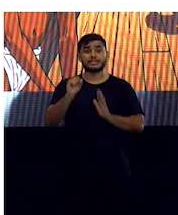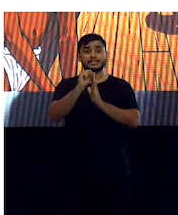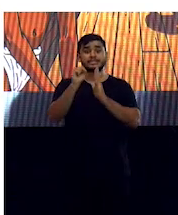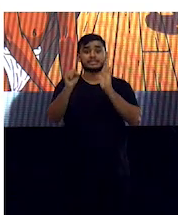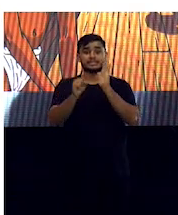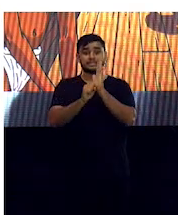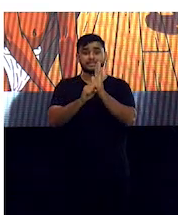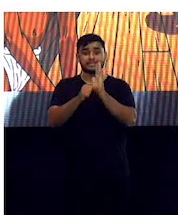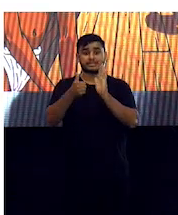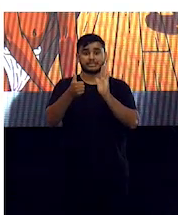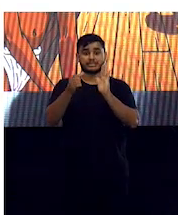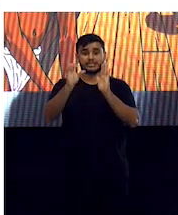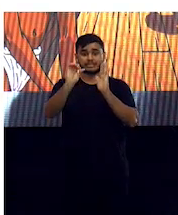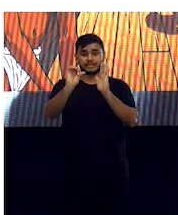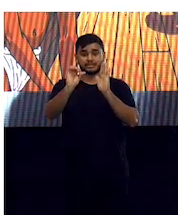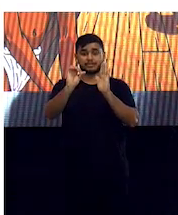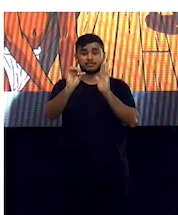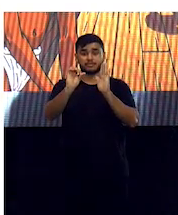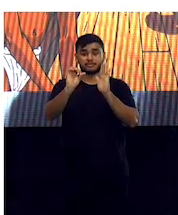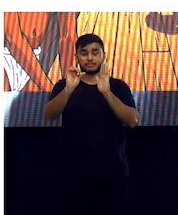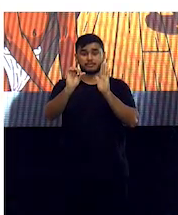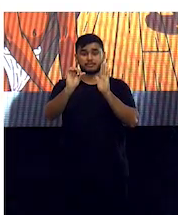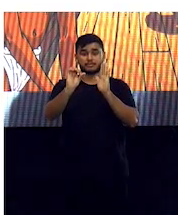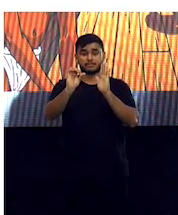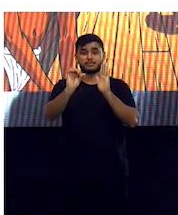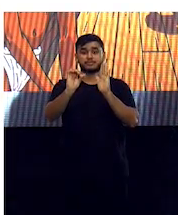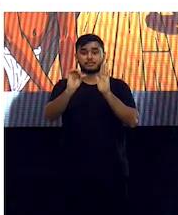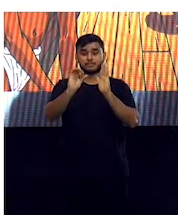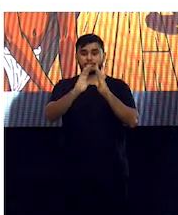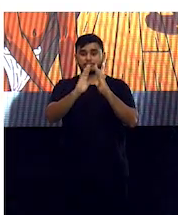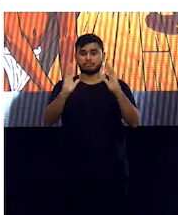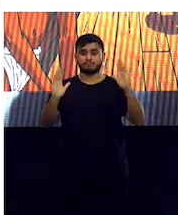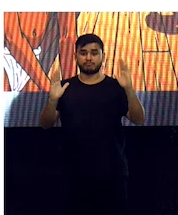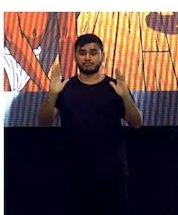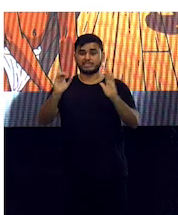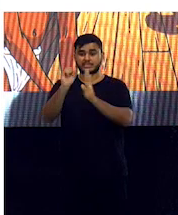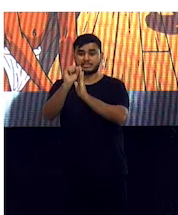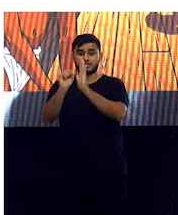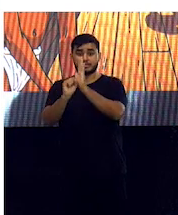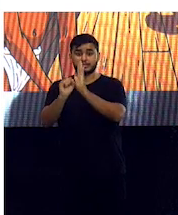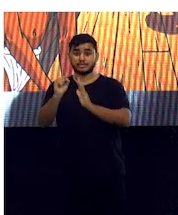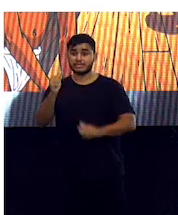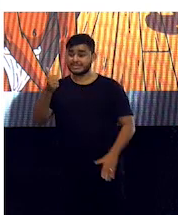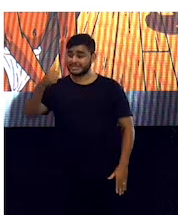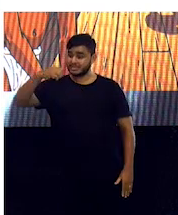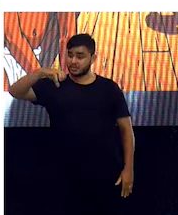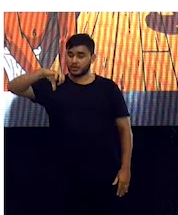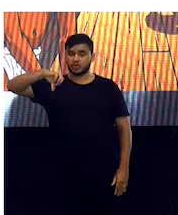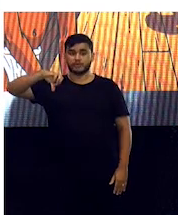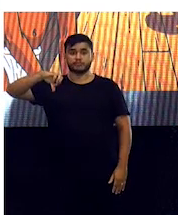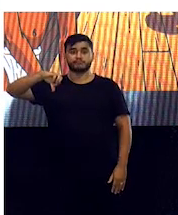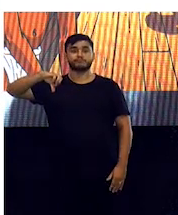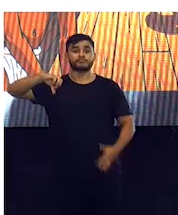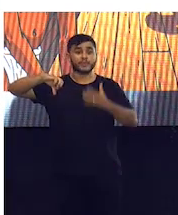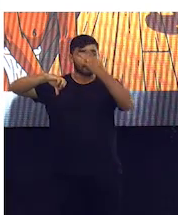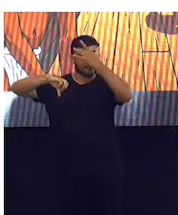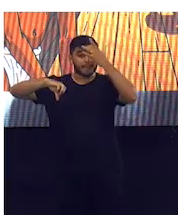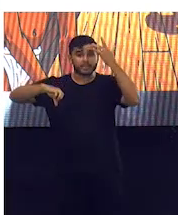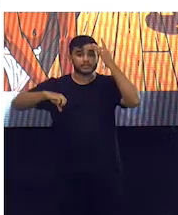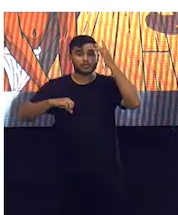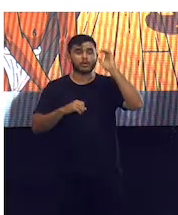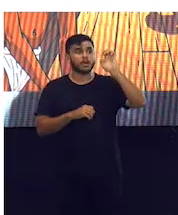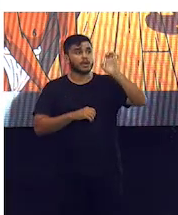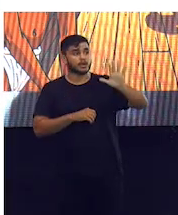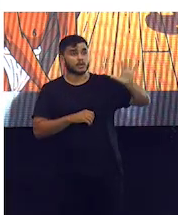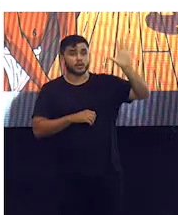ao século XIX, constantemente, os europeus e não europeus, porque brasileiros